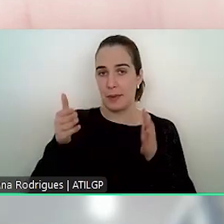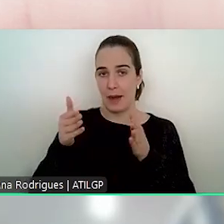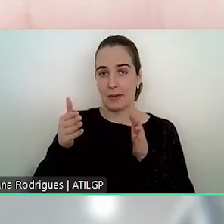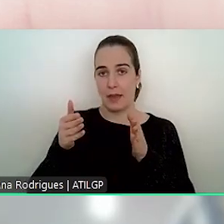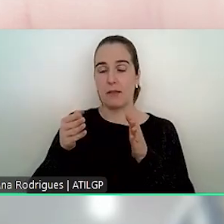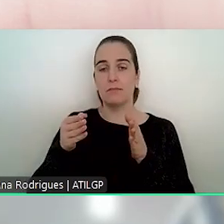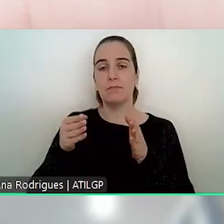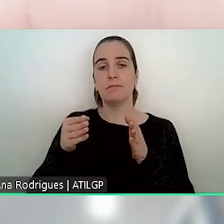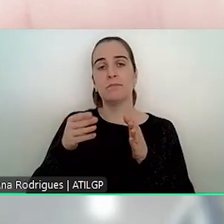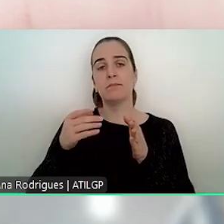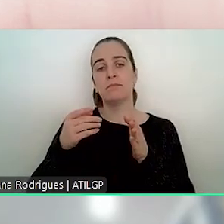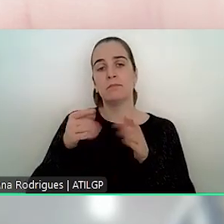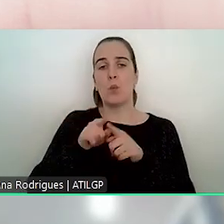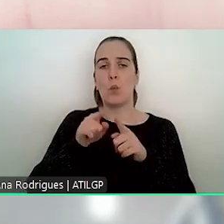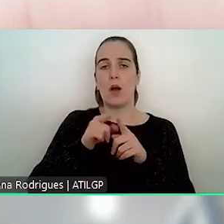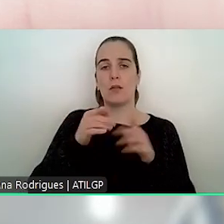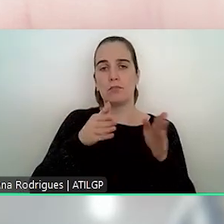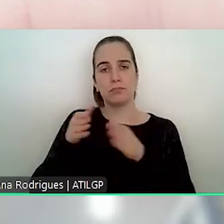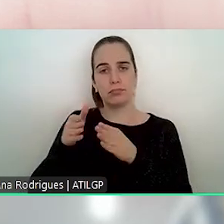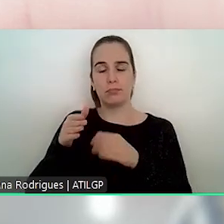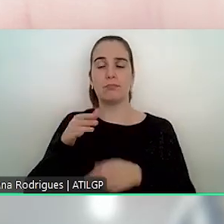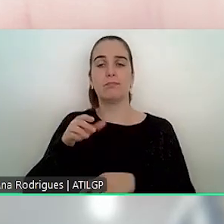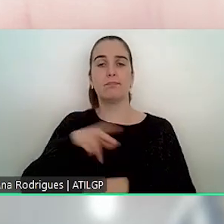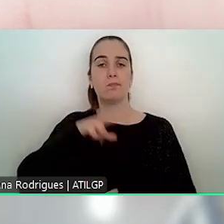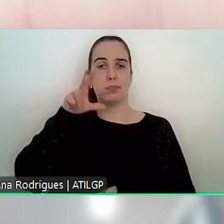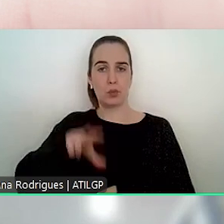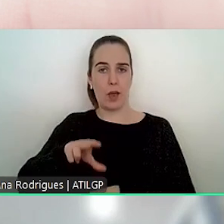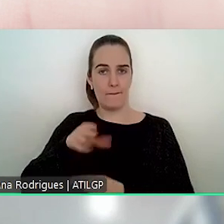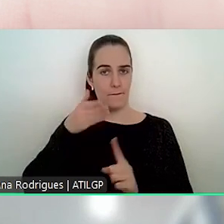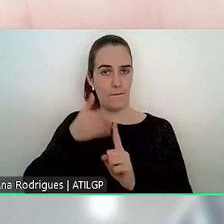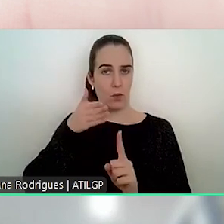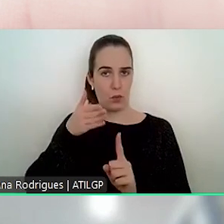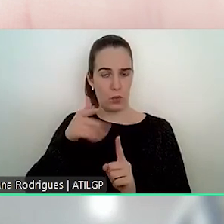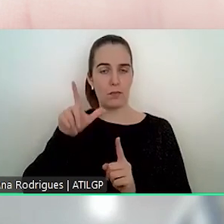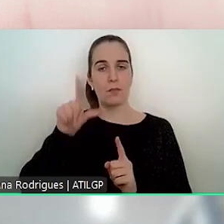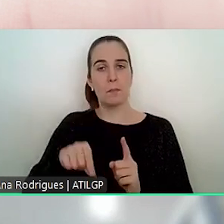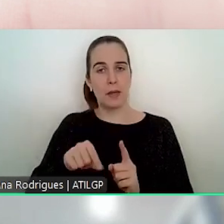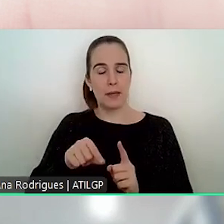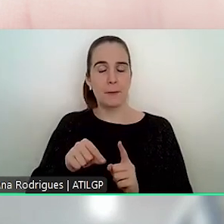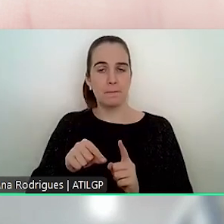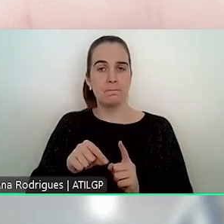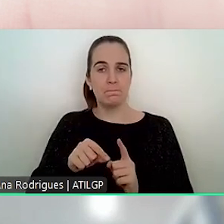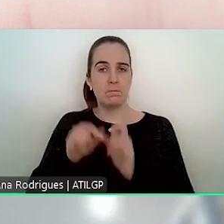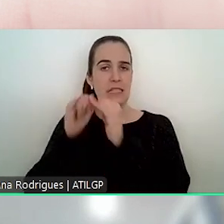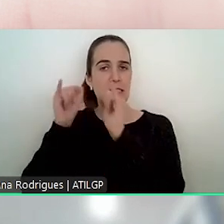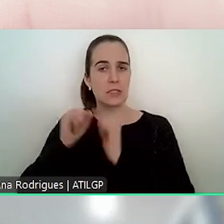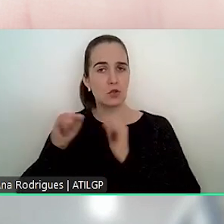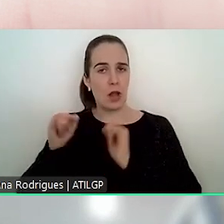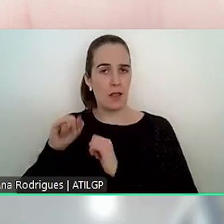nesta vocação, olhando para o caso português, olhando também para aquilo que se passa